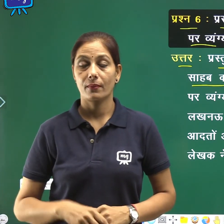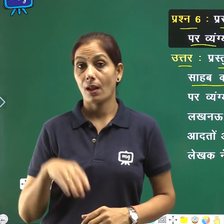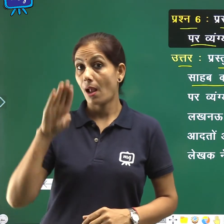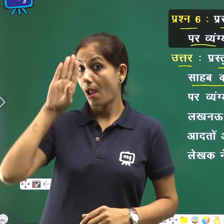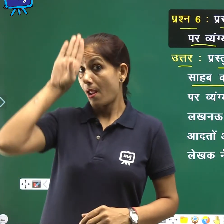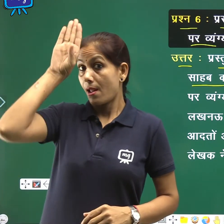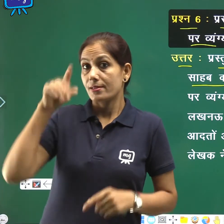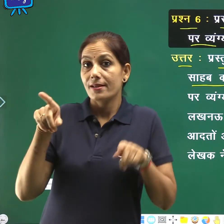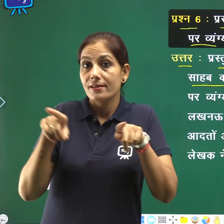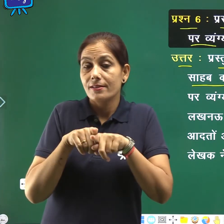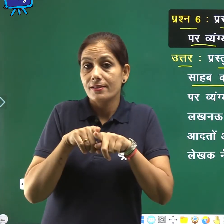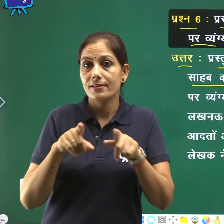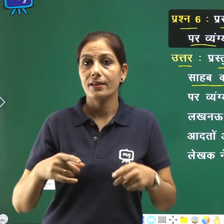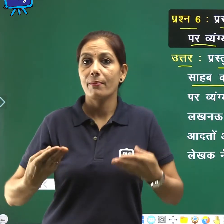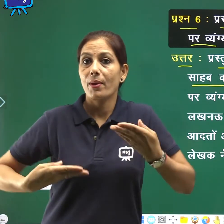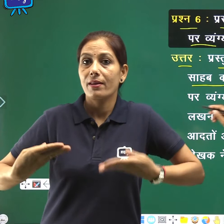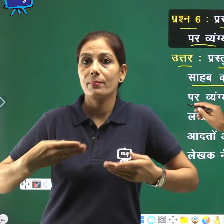नवाबी आदतों पर